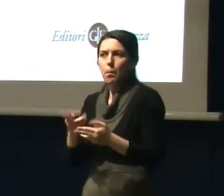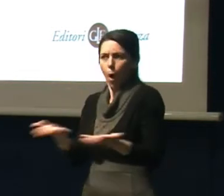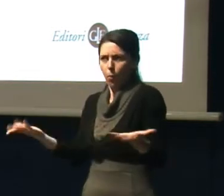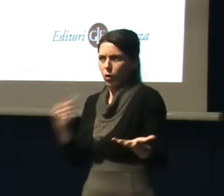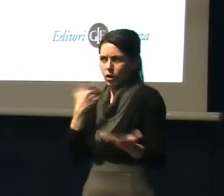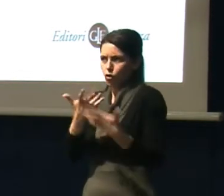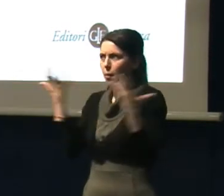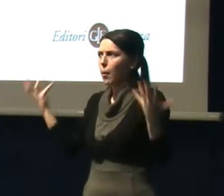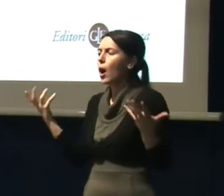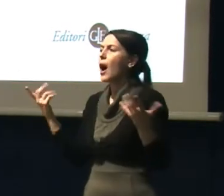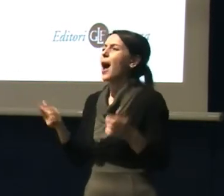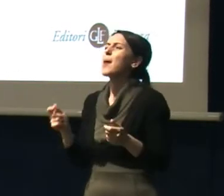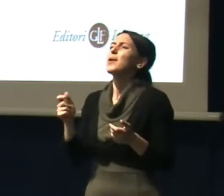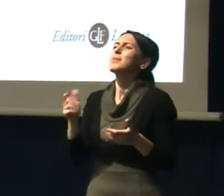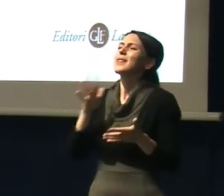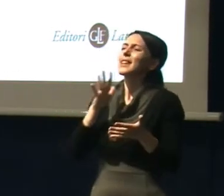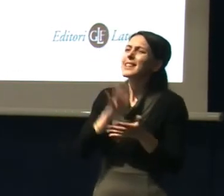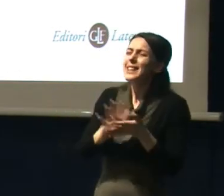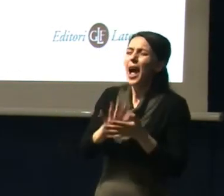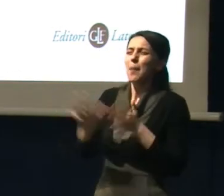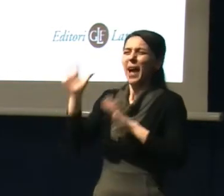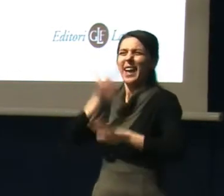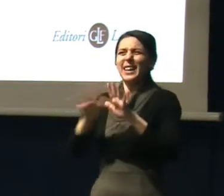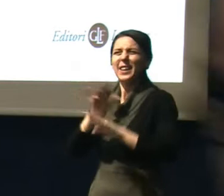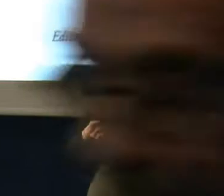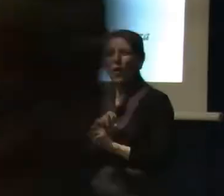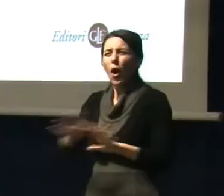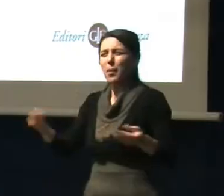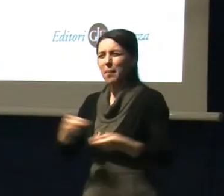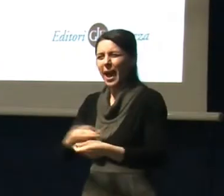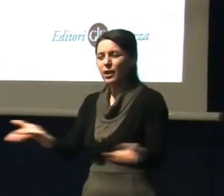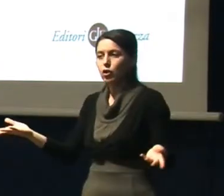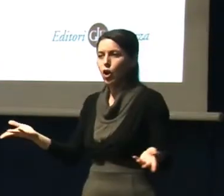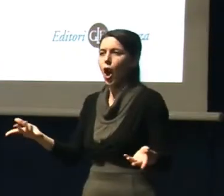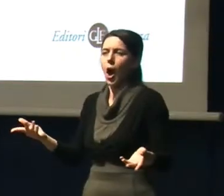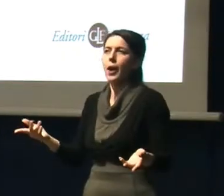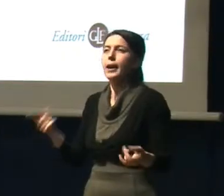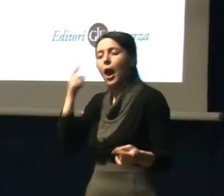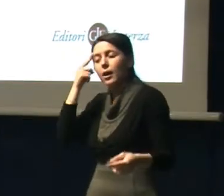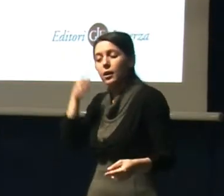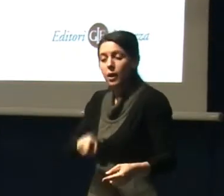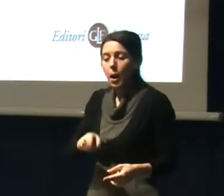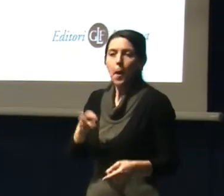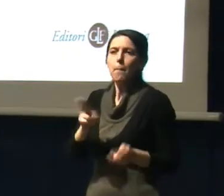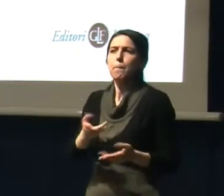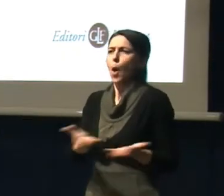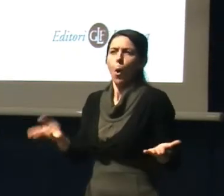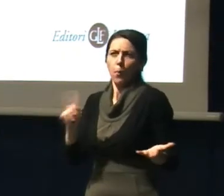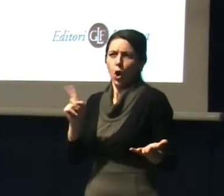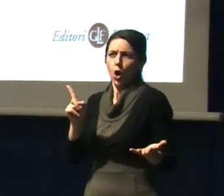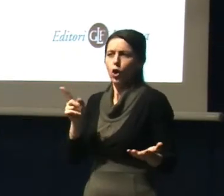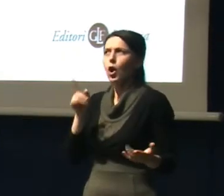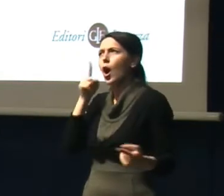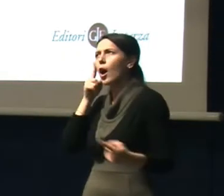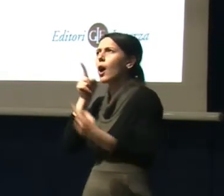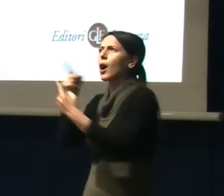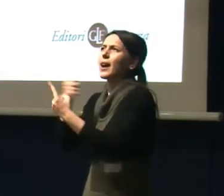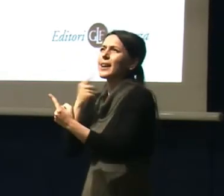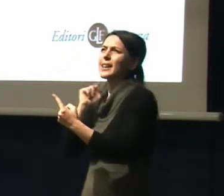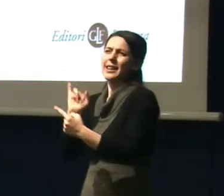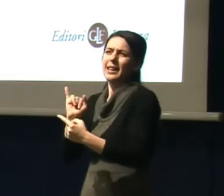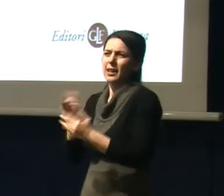come stanno la stampa all'informazione non è mai stata per il popolo è stata sempre per l'elite i suoi uomini i suoi